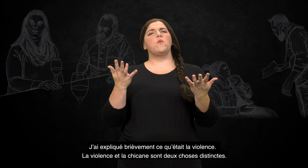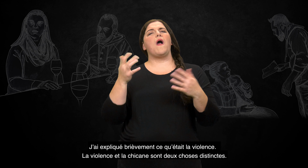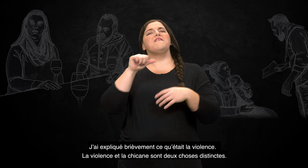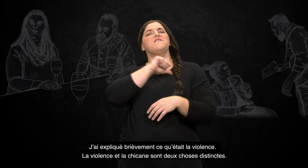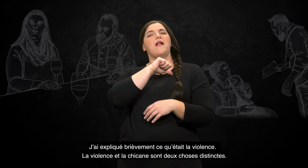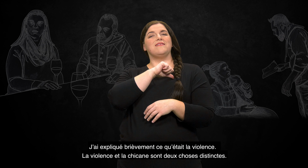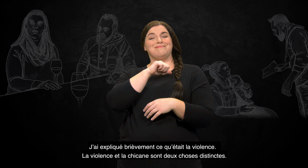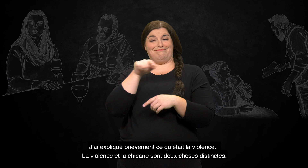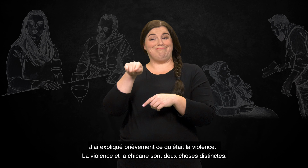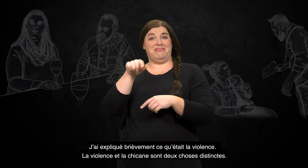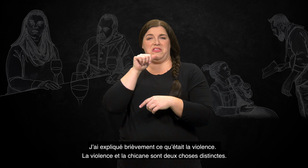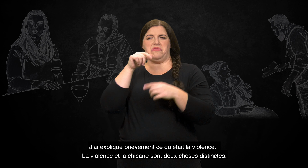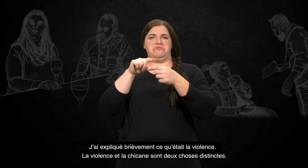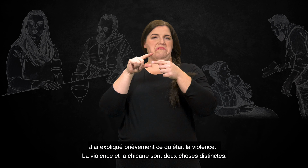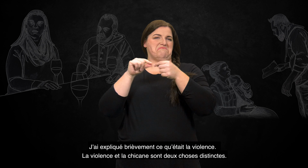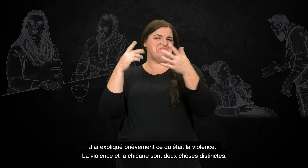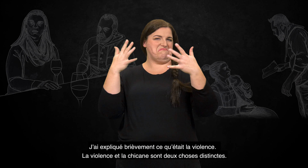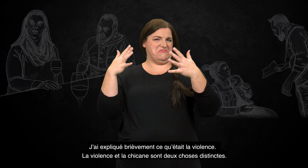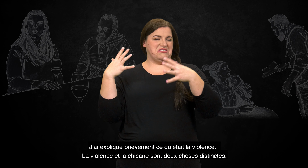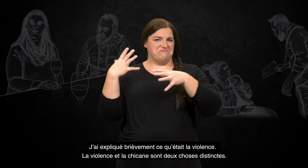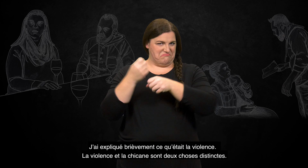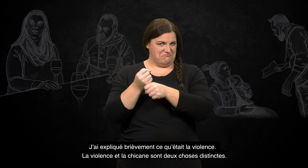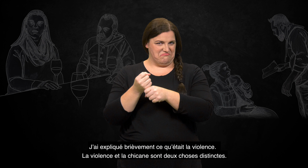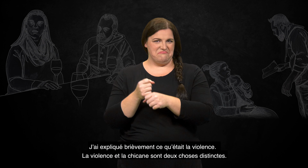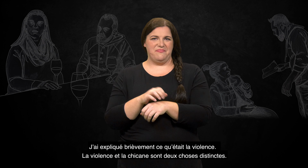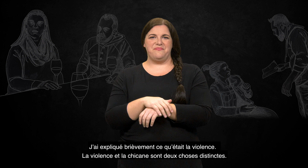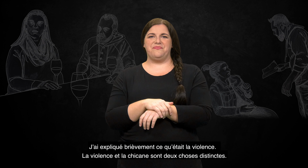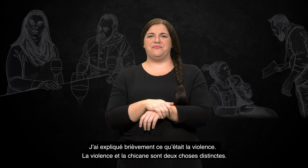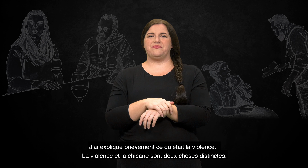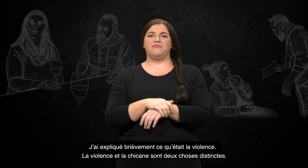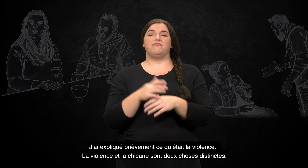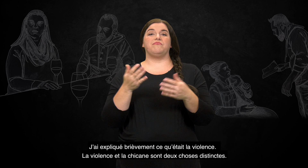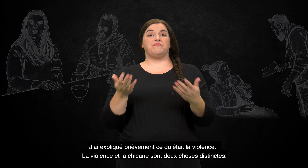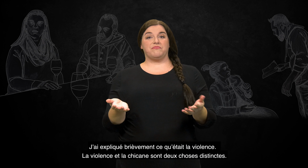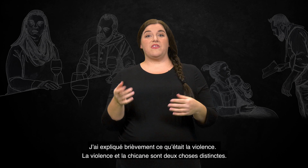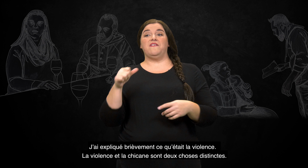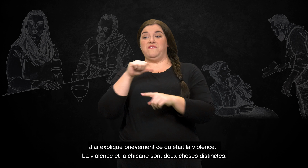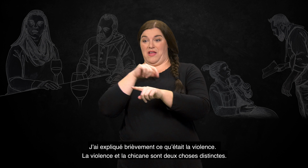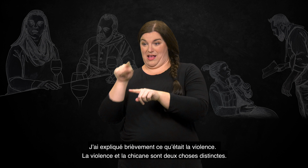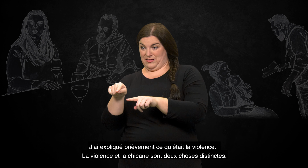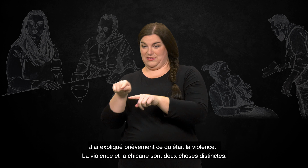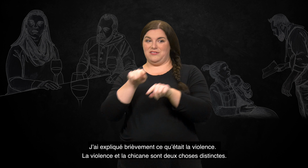J'ai expliqué brièvement ce qu'était la violence. La violence et la chicane sont deux choses distinctes.